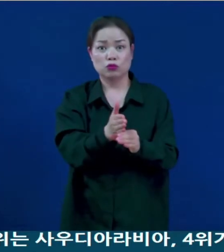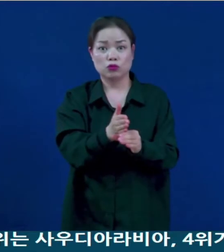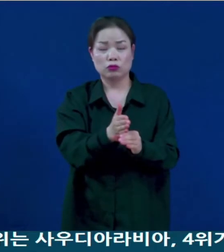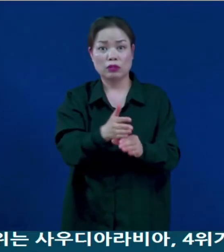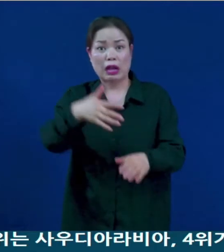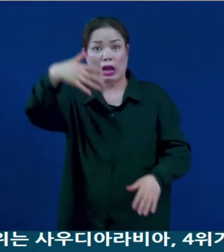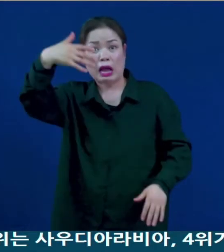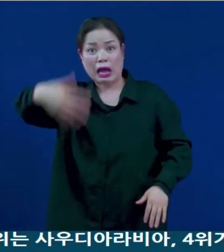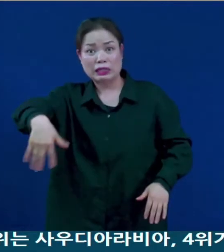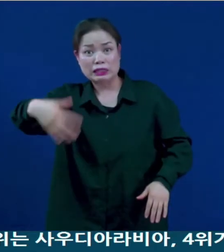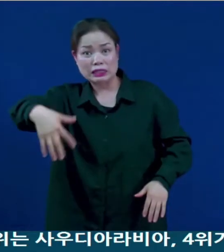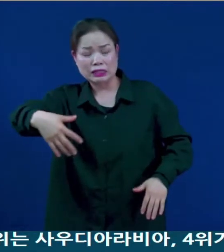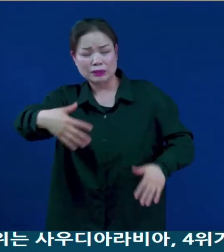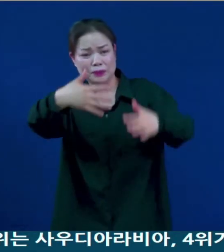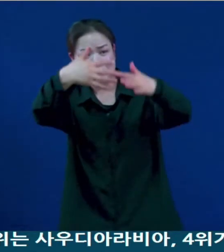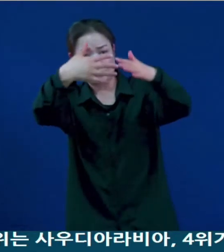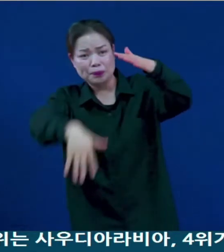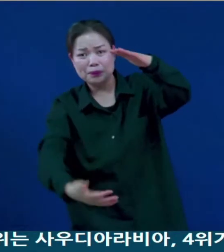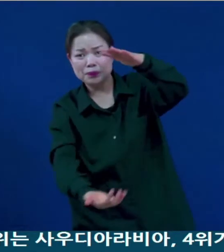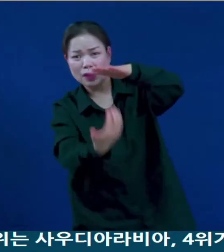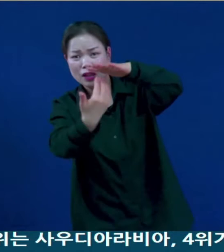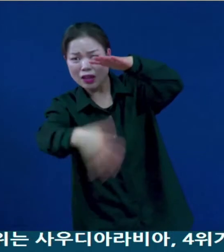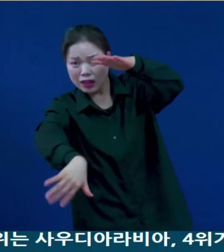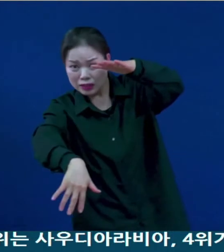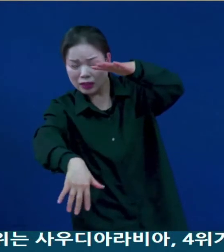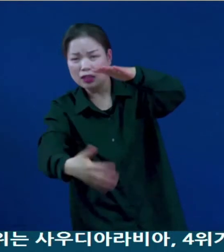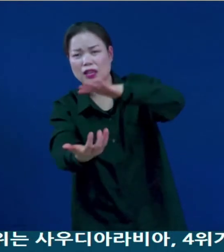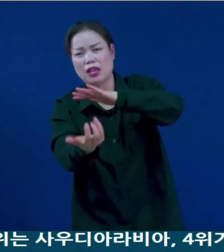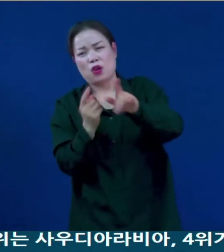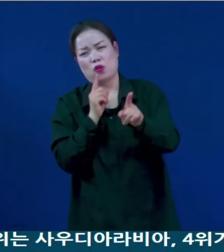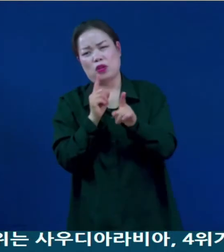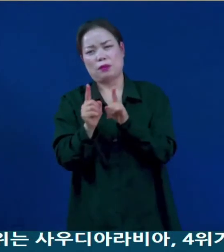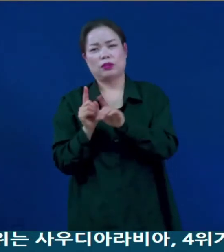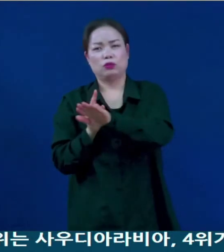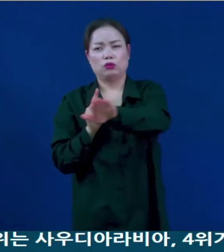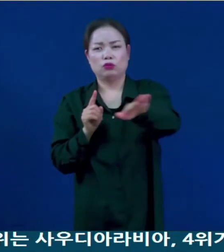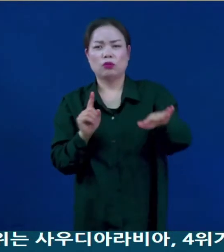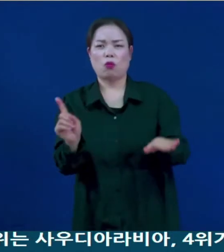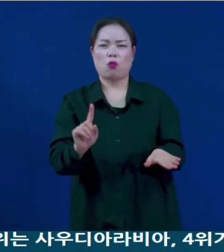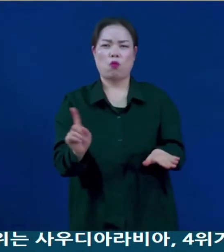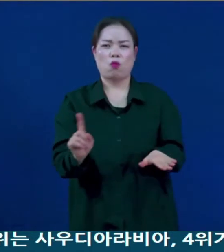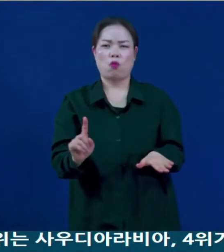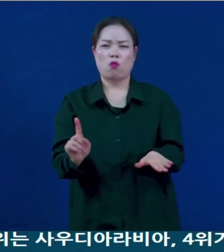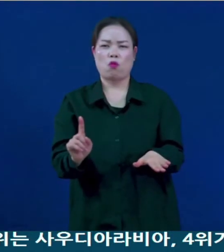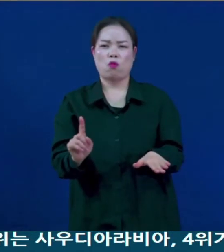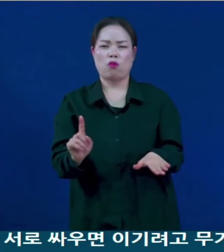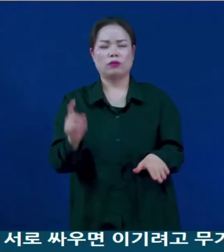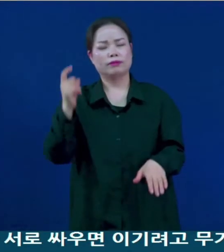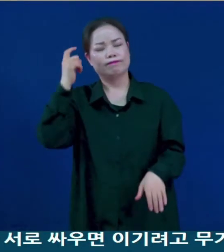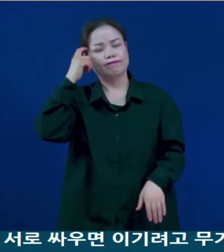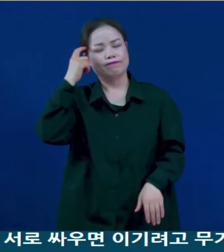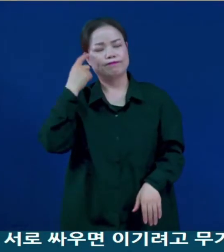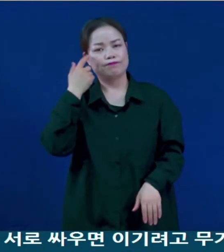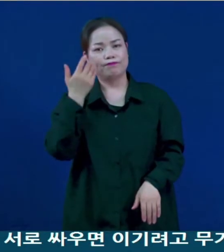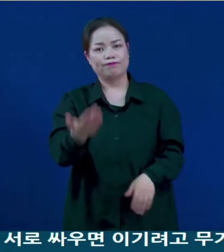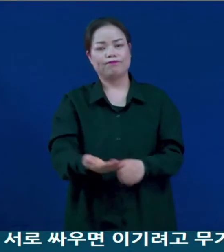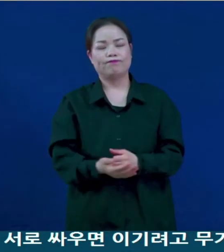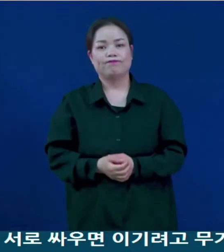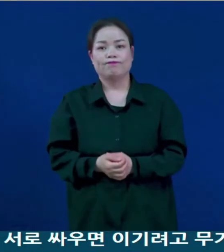그렇다면 아직 이루어지지 않은 이 예언의 말씀을 우리는 어떻게 대해야 할까요?